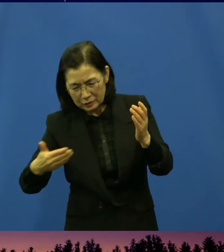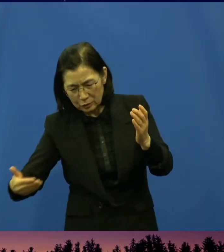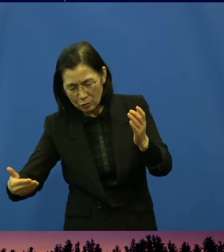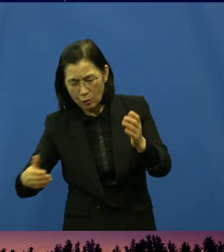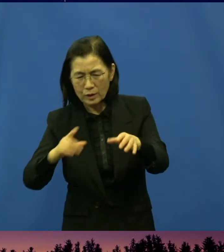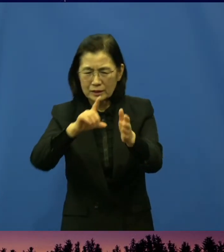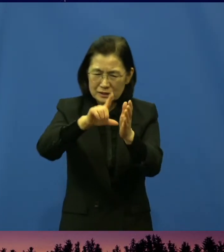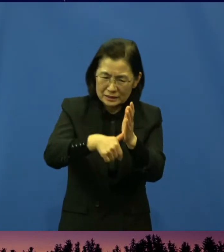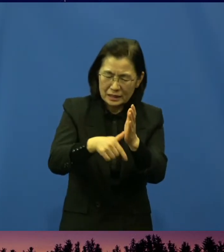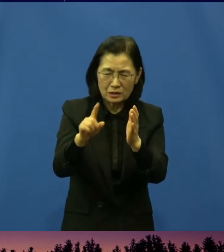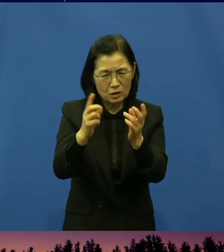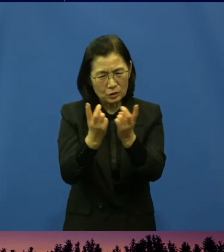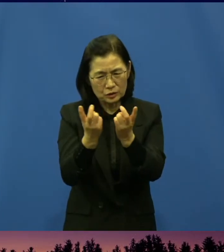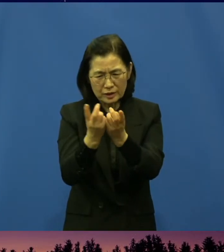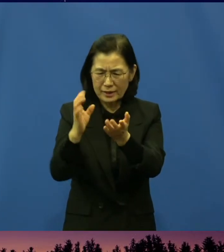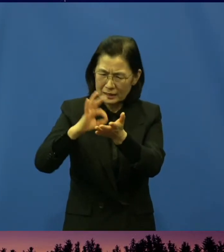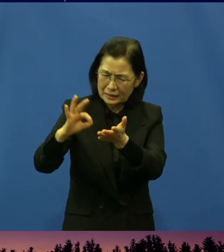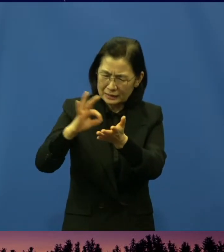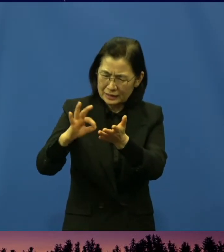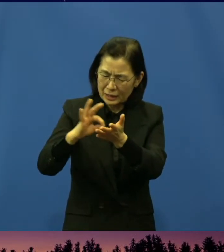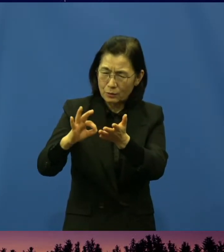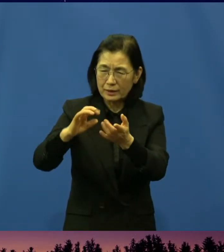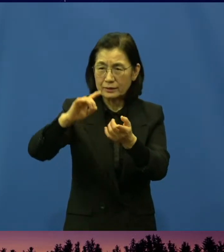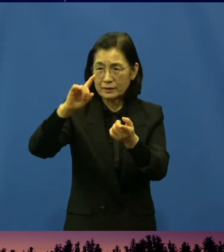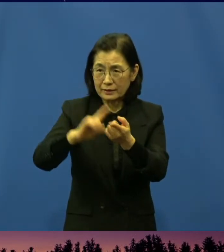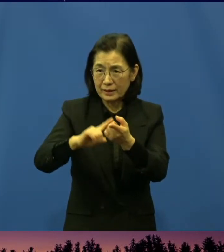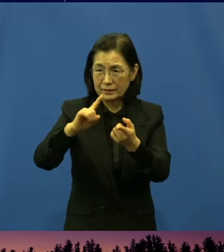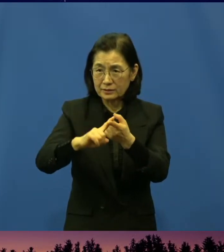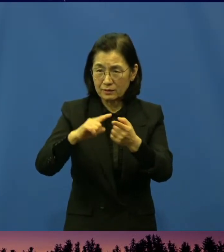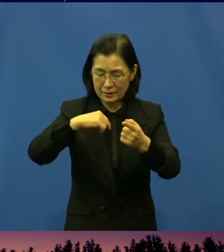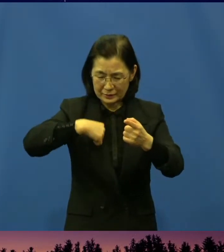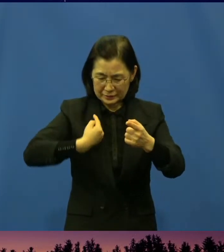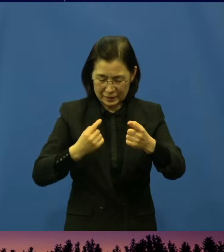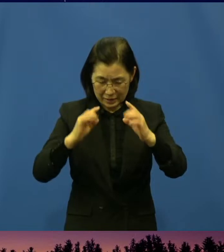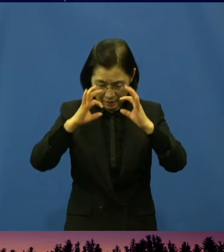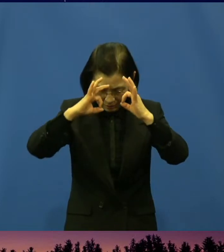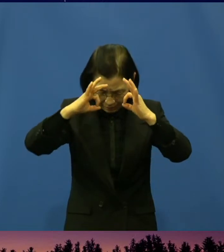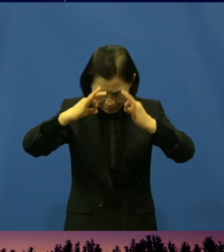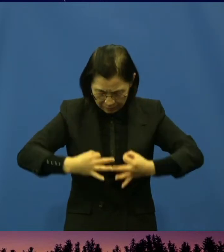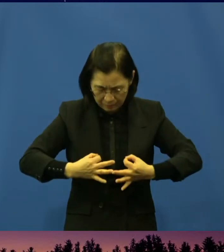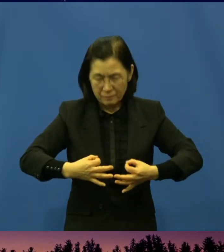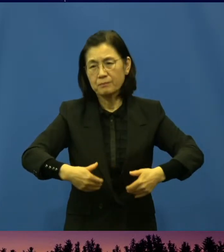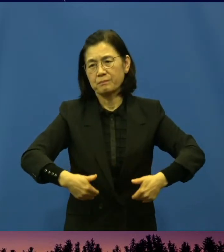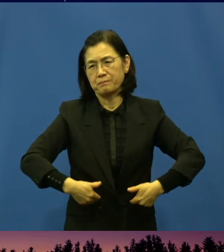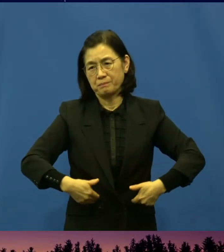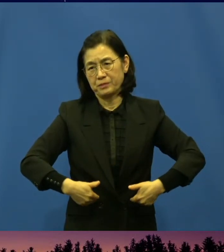이런 이 성찰을 하지 않으면 쫓기는 삶을 사는 겁니다. 다 정신없이 살아요.